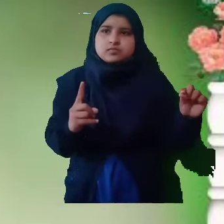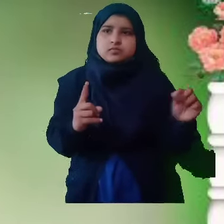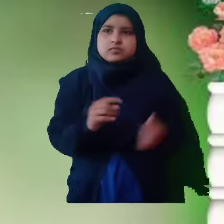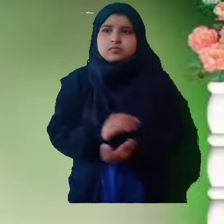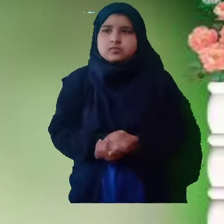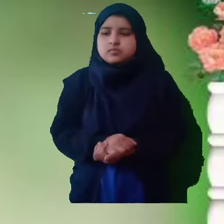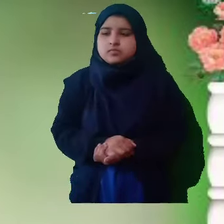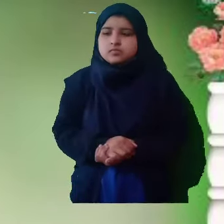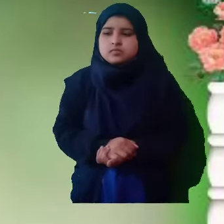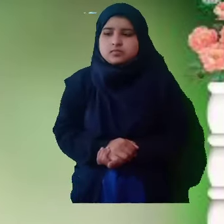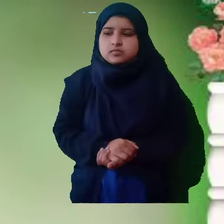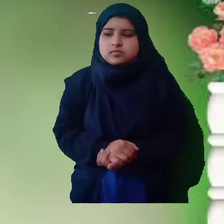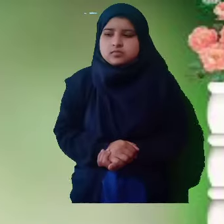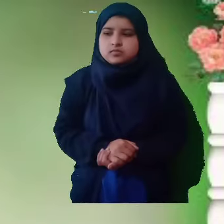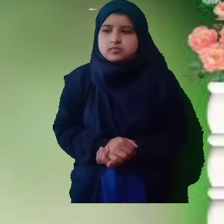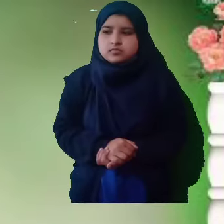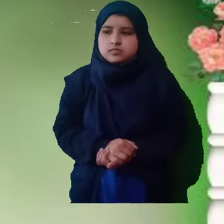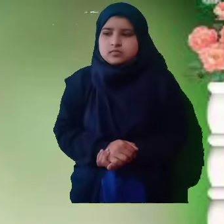0।